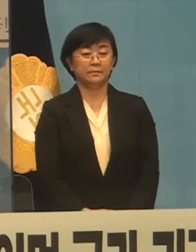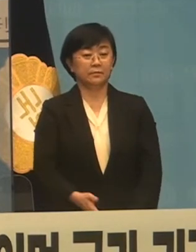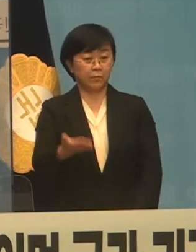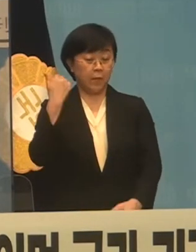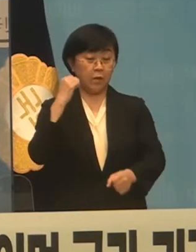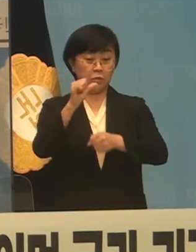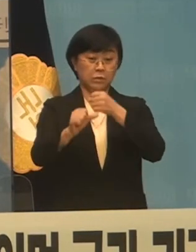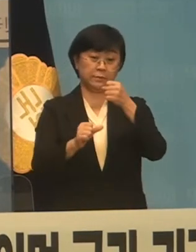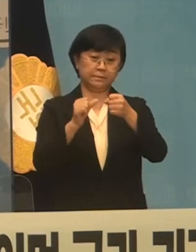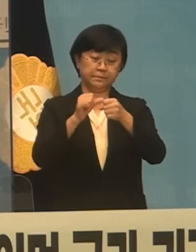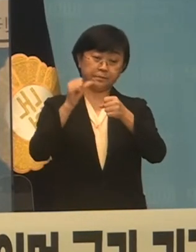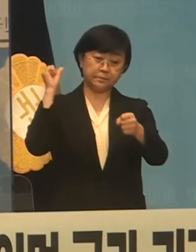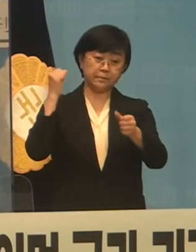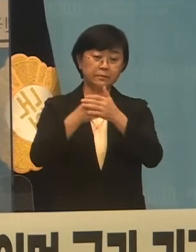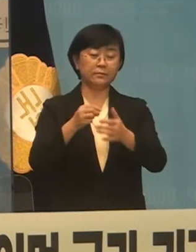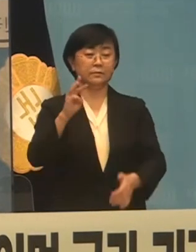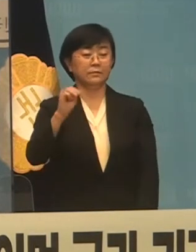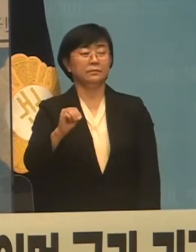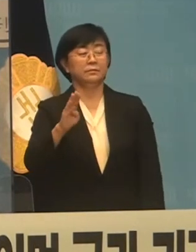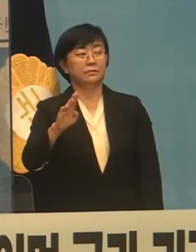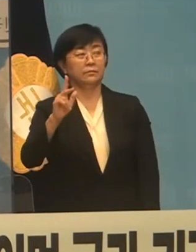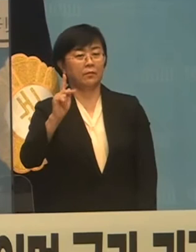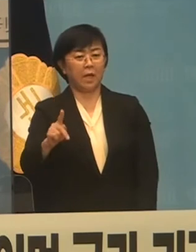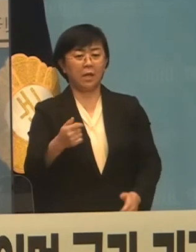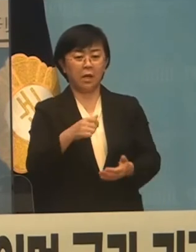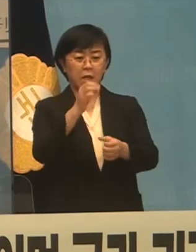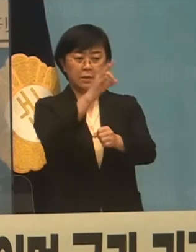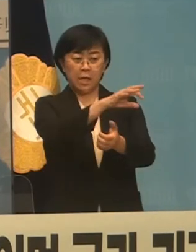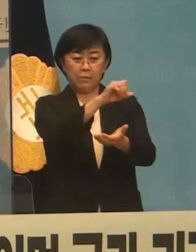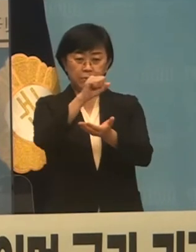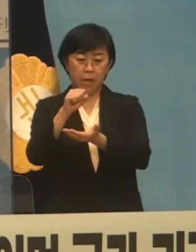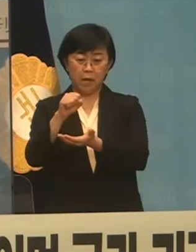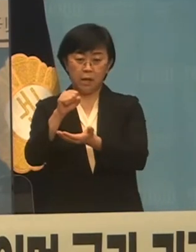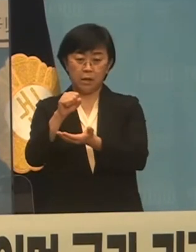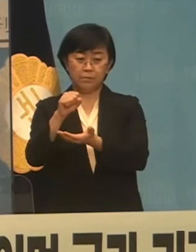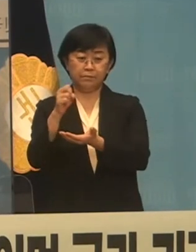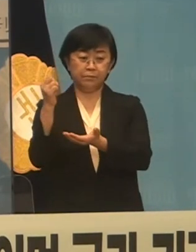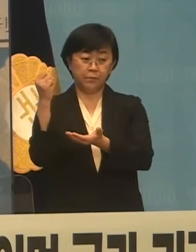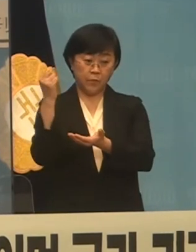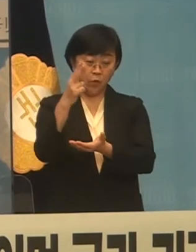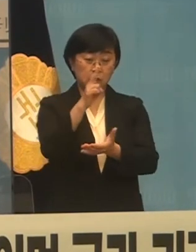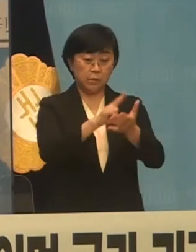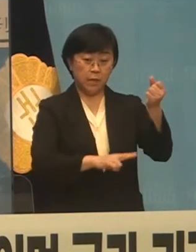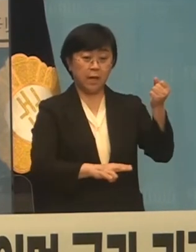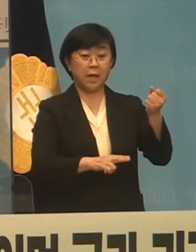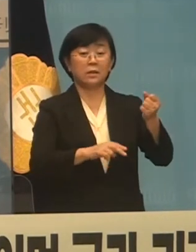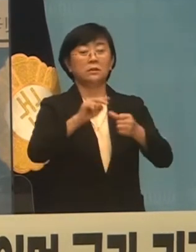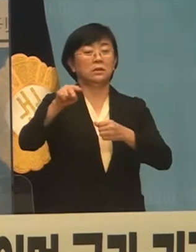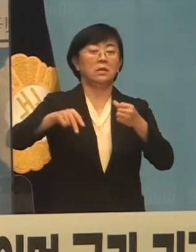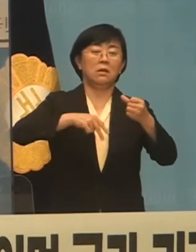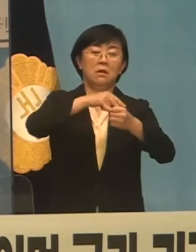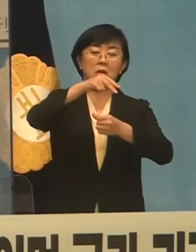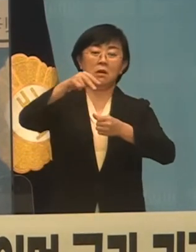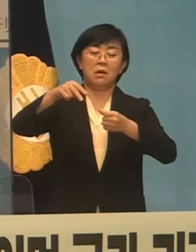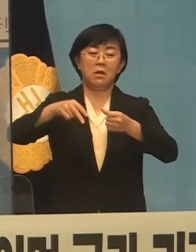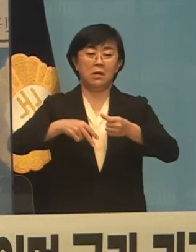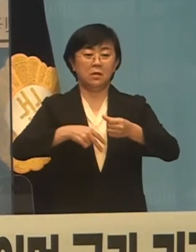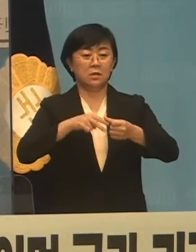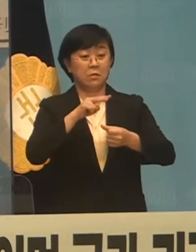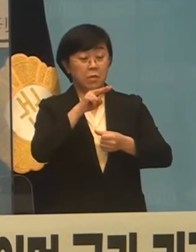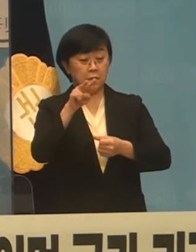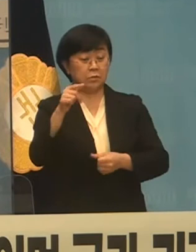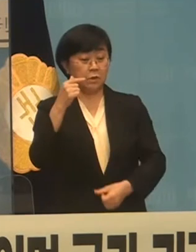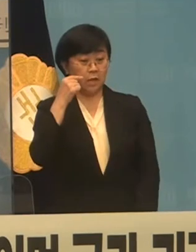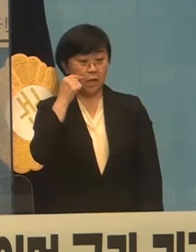지난 5년 전에 MBK 파트너스가 인수한 이후 또다시 재매겠다는 사항을 눈을 뜨고 바라볼